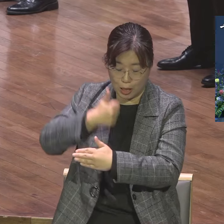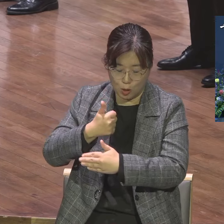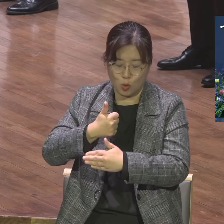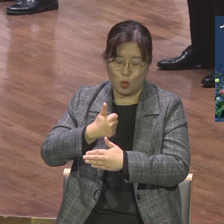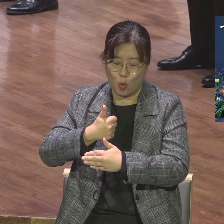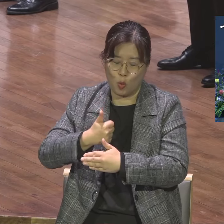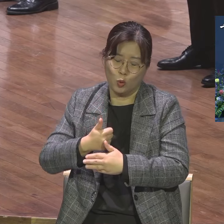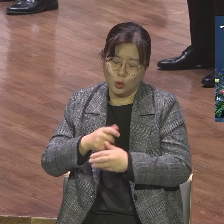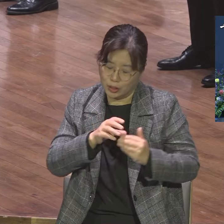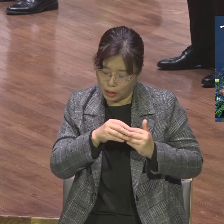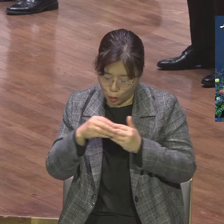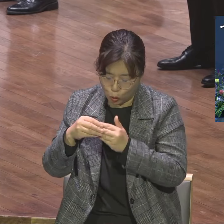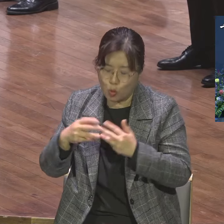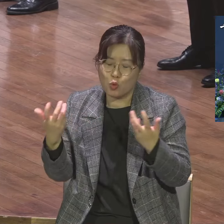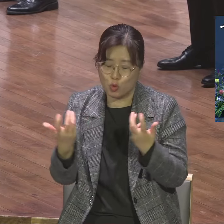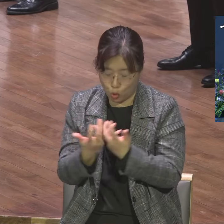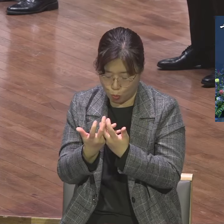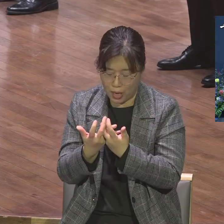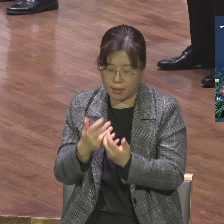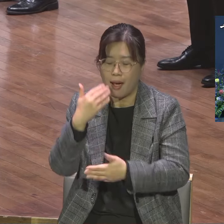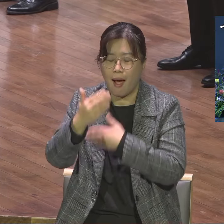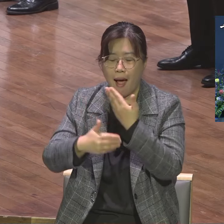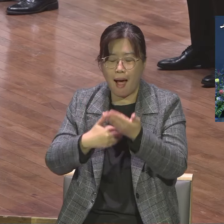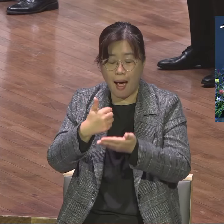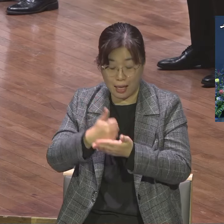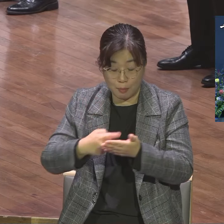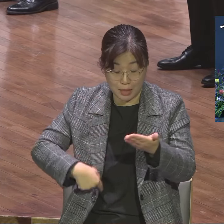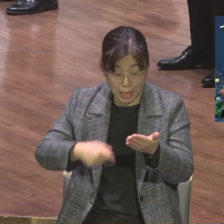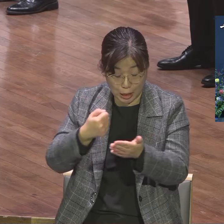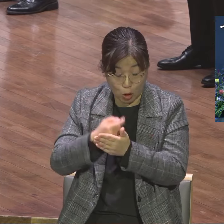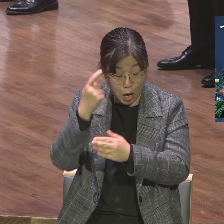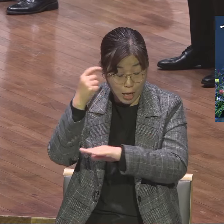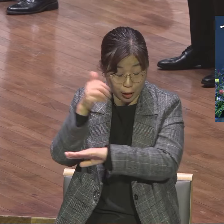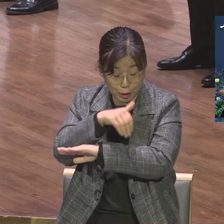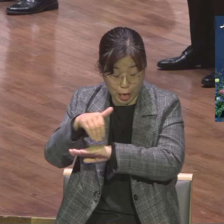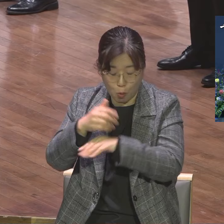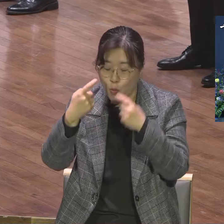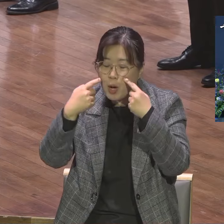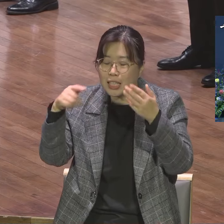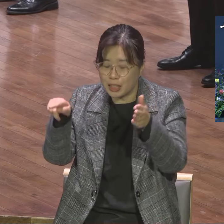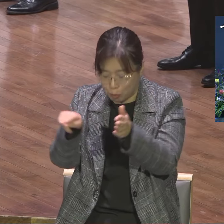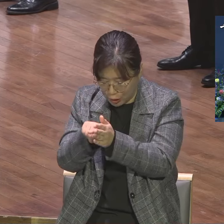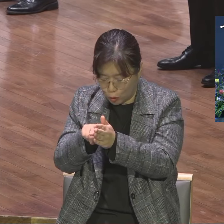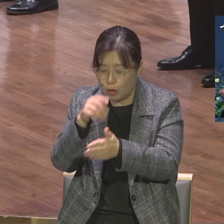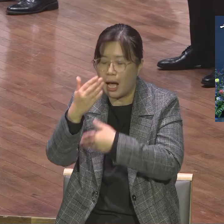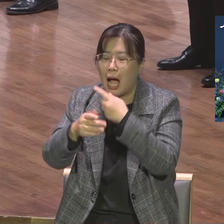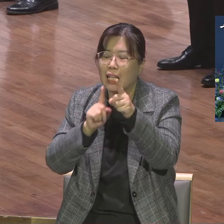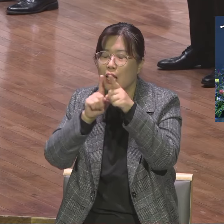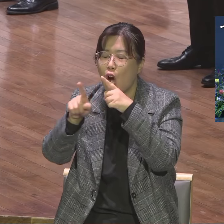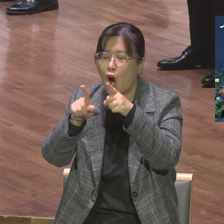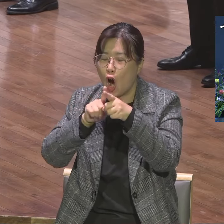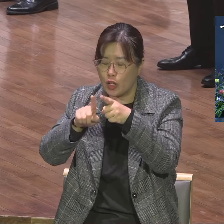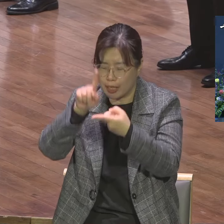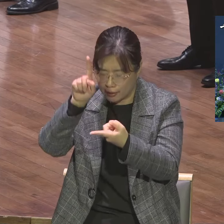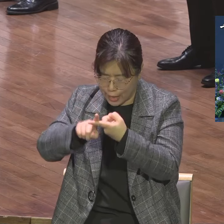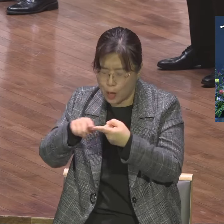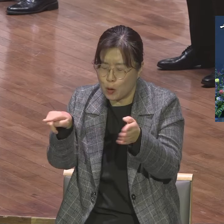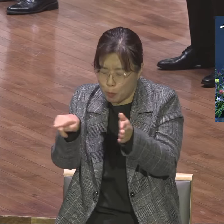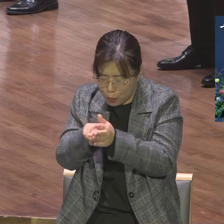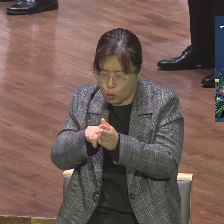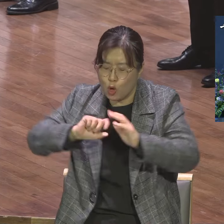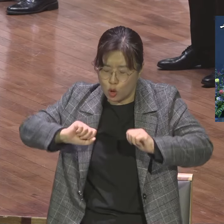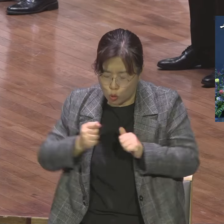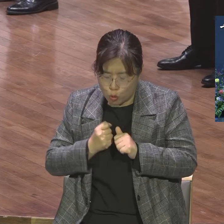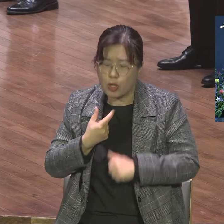충만하심이 하나님의 작정과 경영을 확신하며 항상 언약의 말씀 앞에 순종하기를 원하는 모든 성도들과